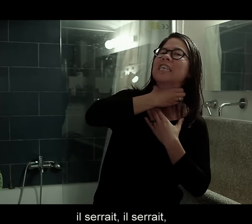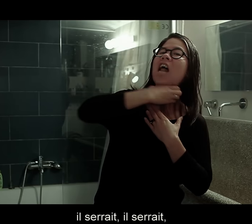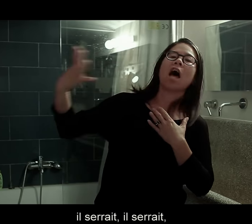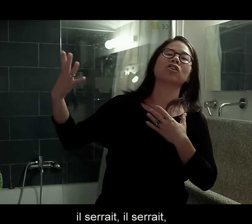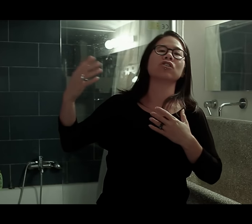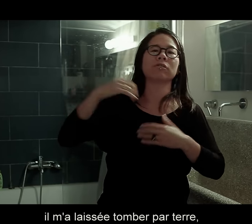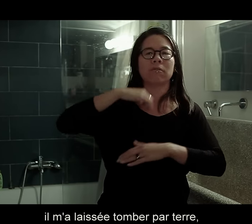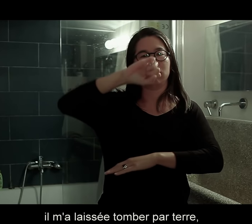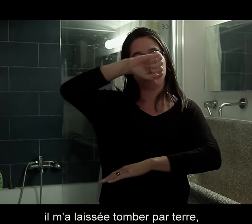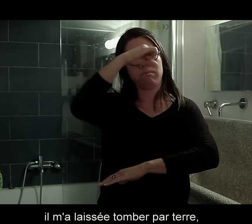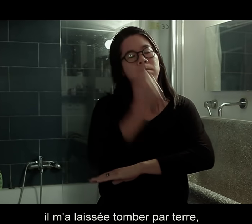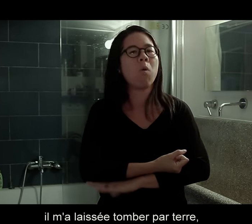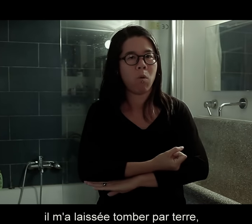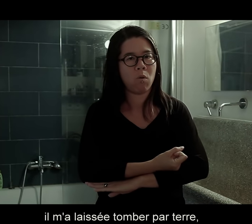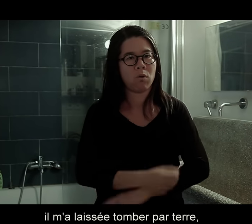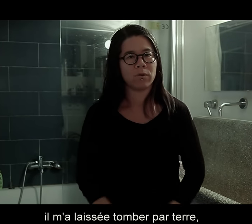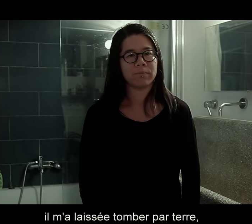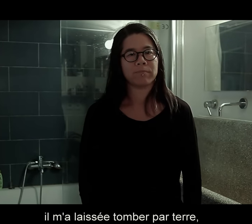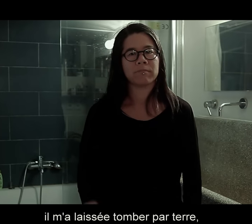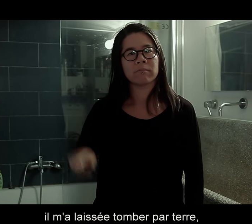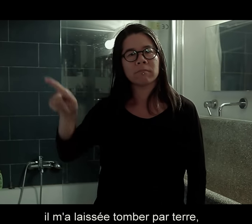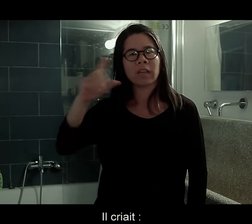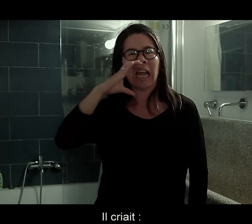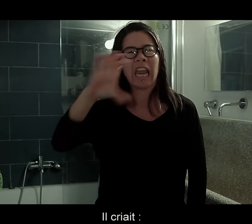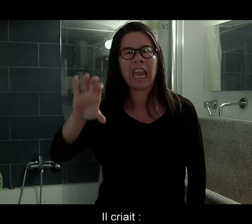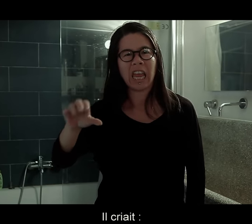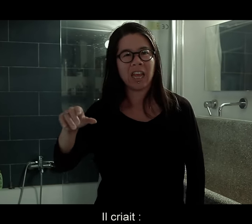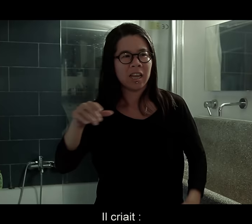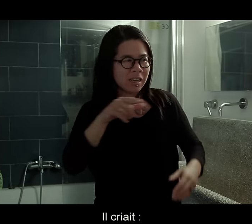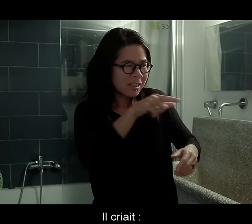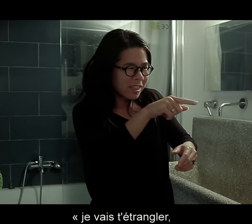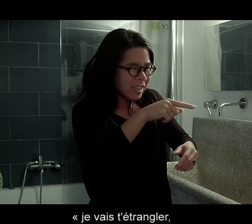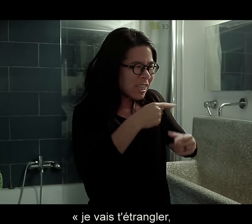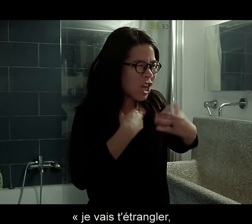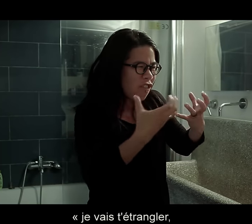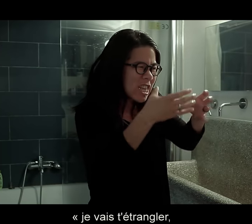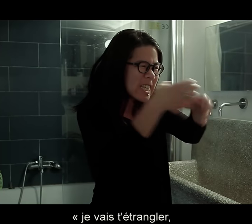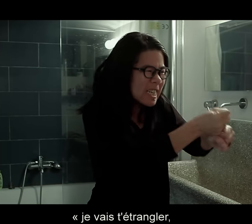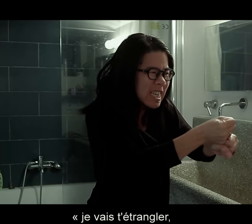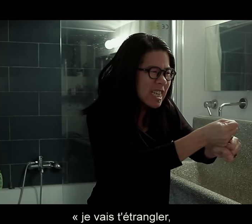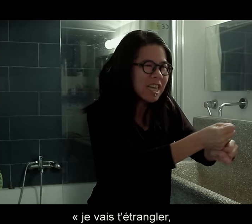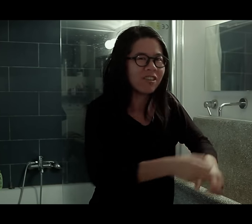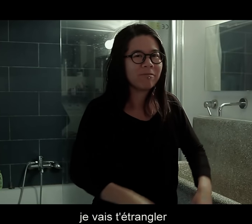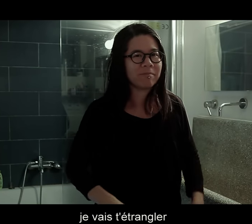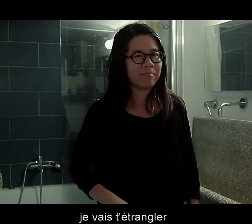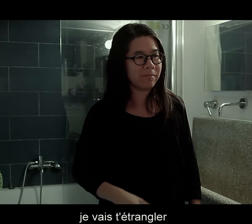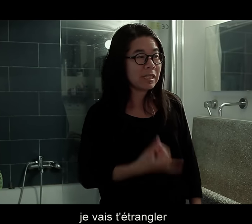Il serrait. Il m'a laissé tomber par terre. Il criait « Je vais t'étrangler. Je vais